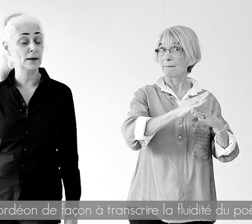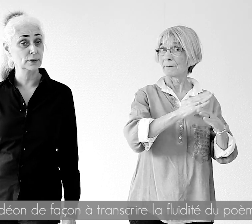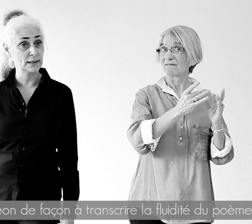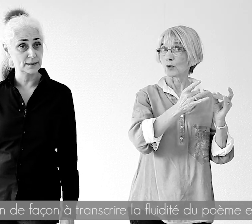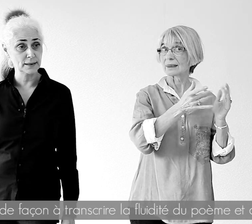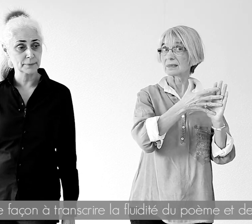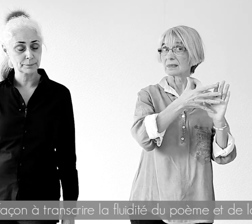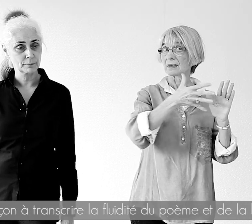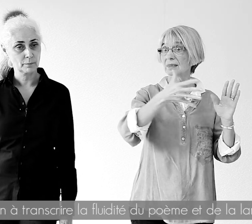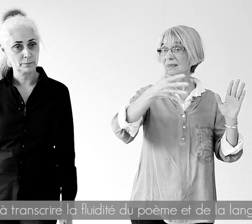langue des signes,